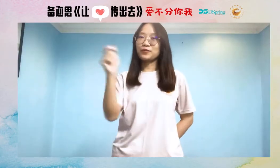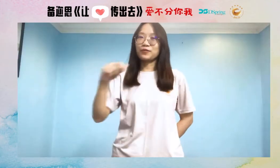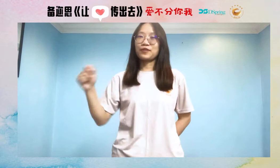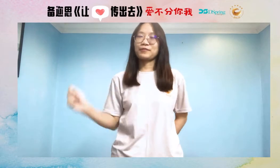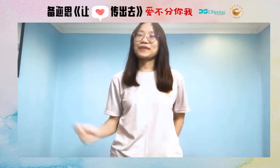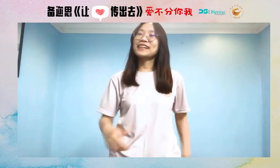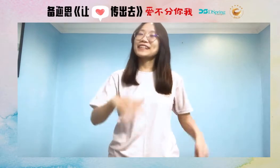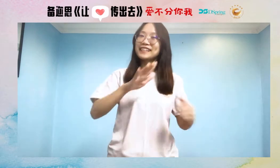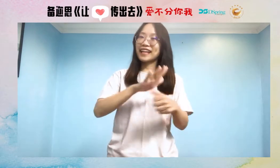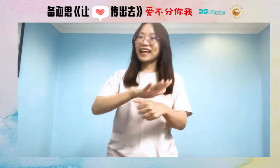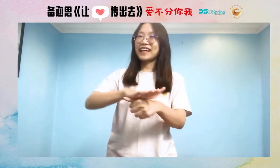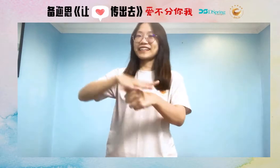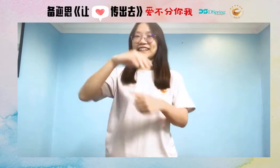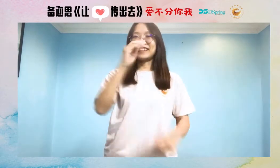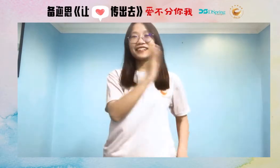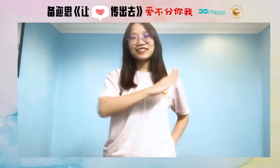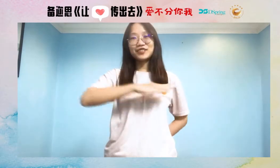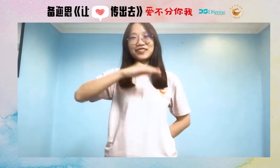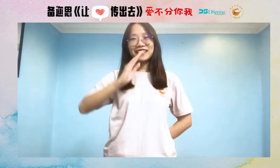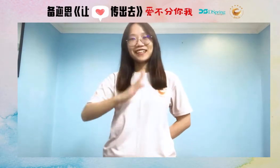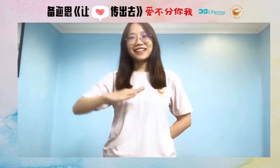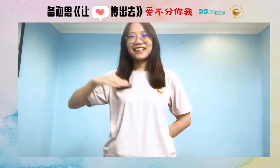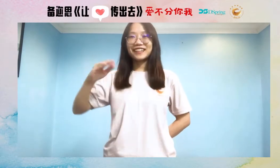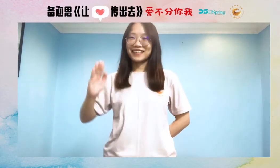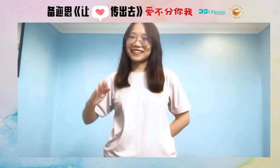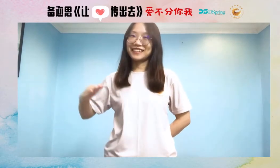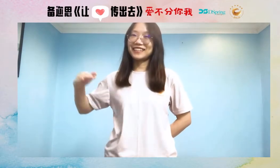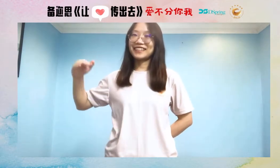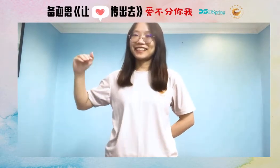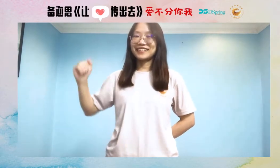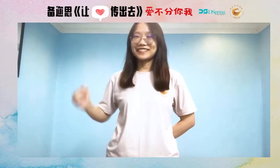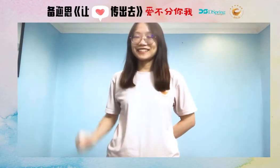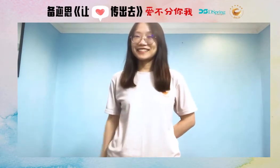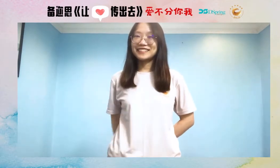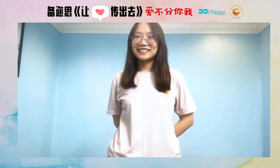录我们爱的和弦，